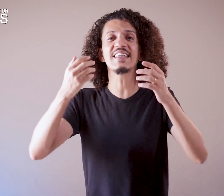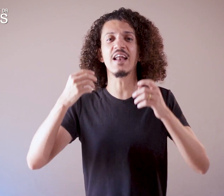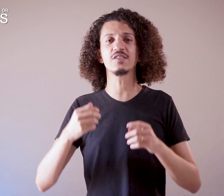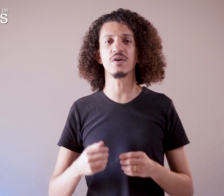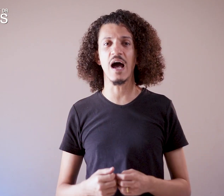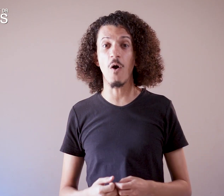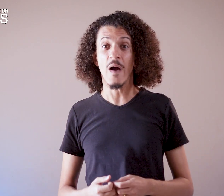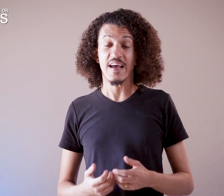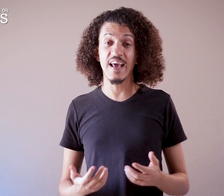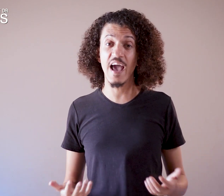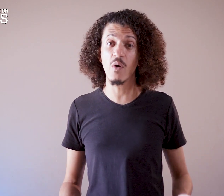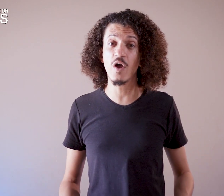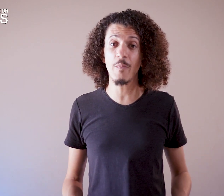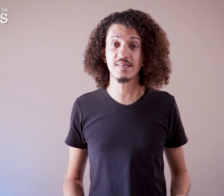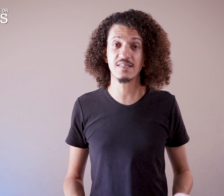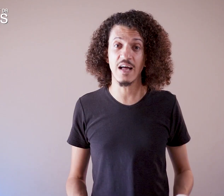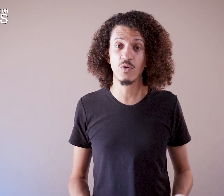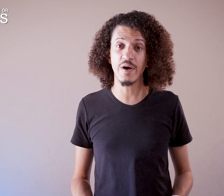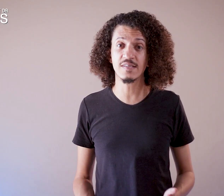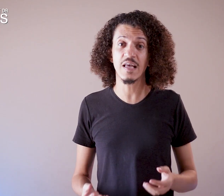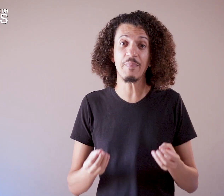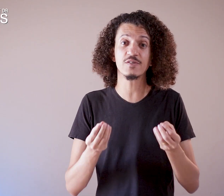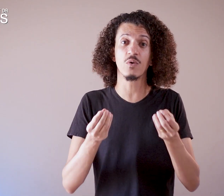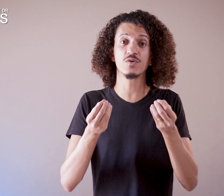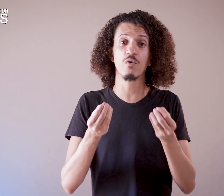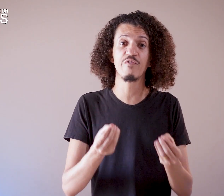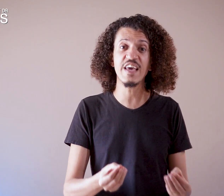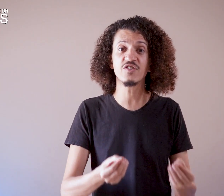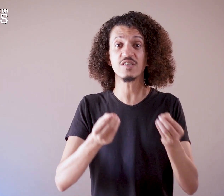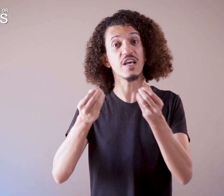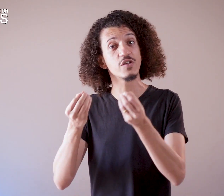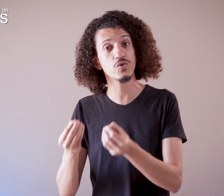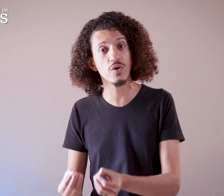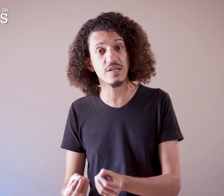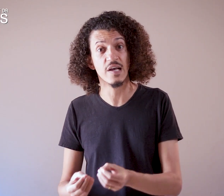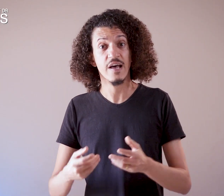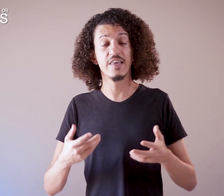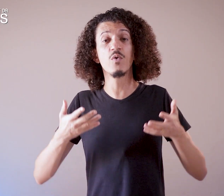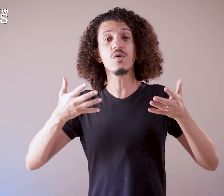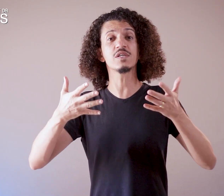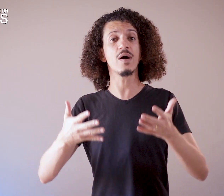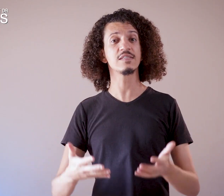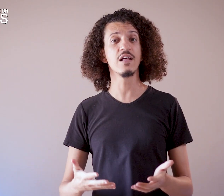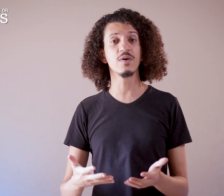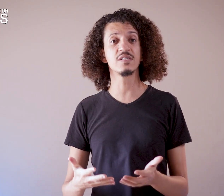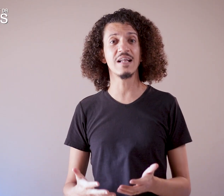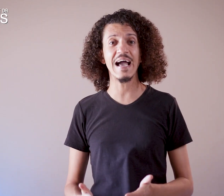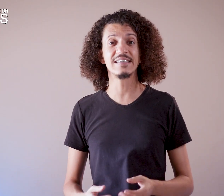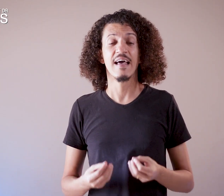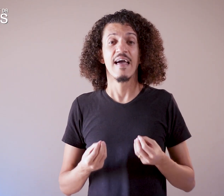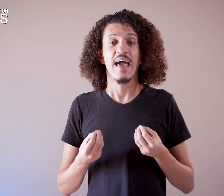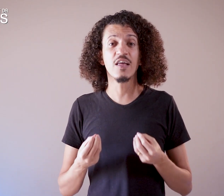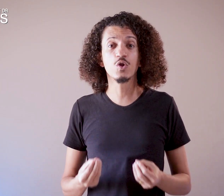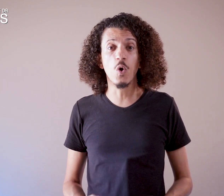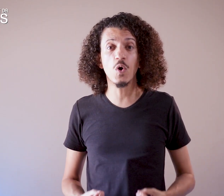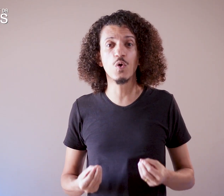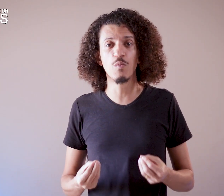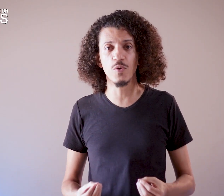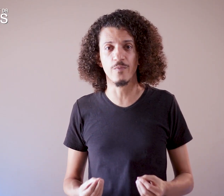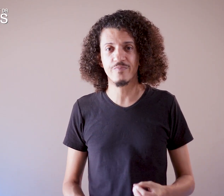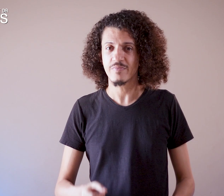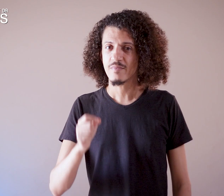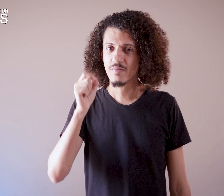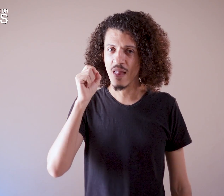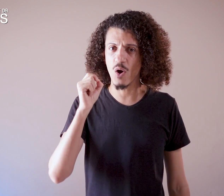nível internacional que reuniu pesquisadores e pessoas ouvintes e surdas que usam as línguas de sinais em todo